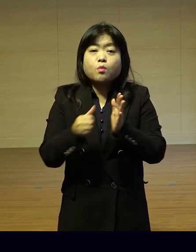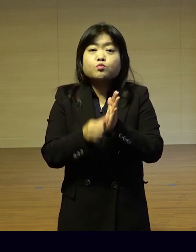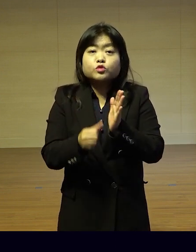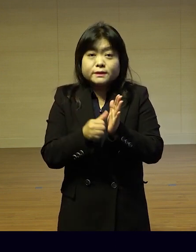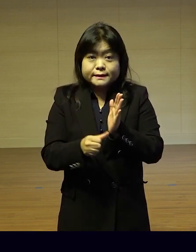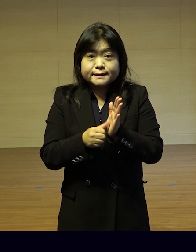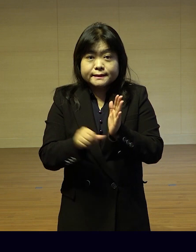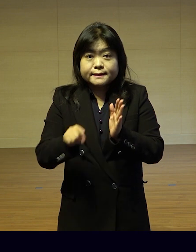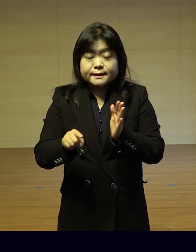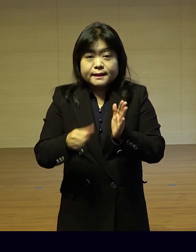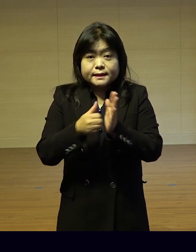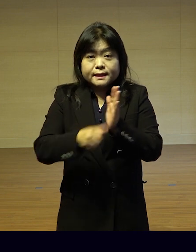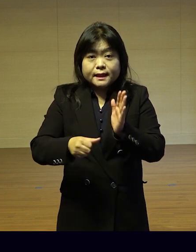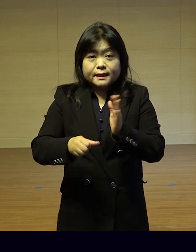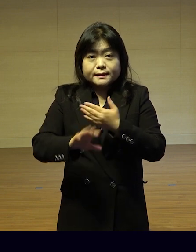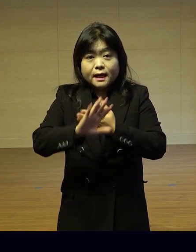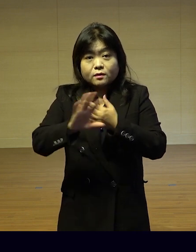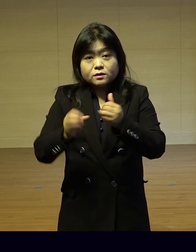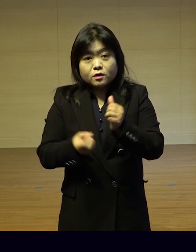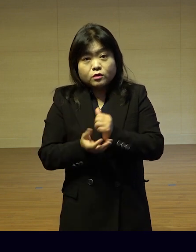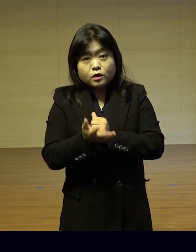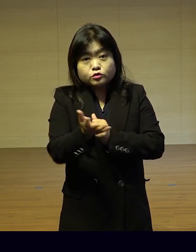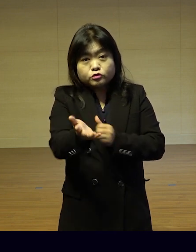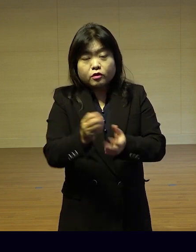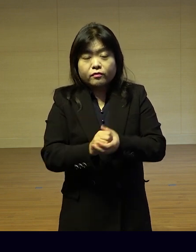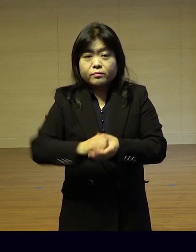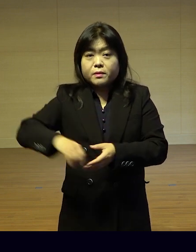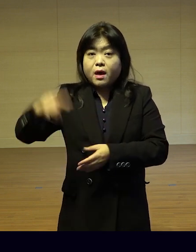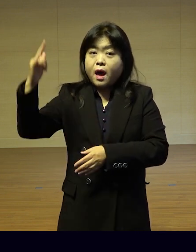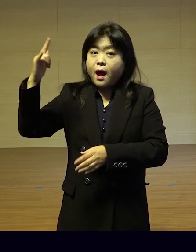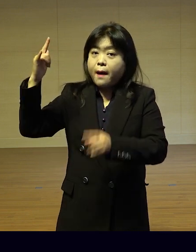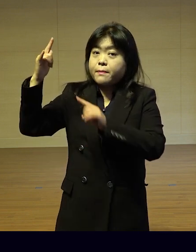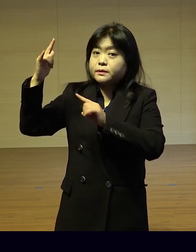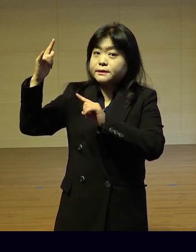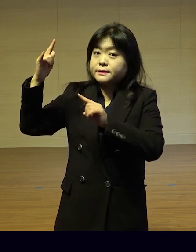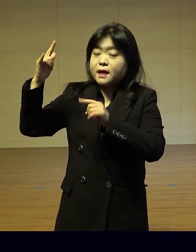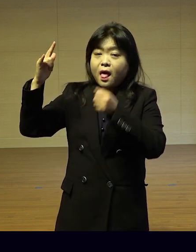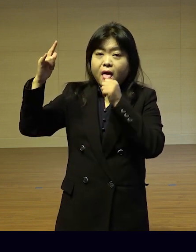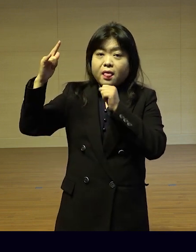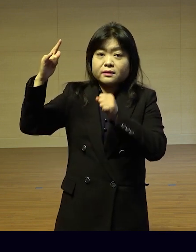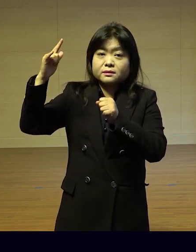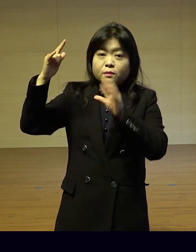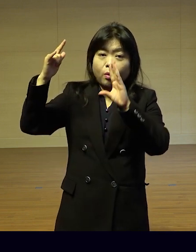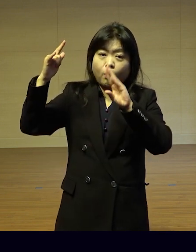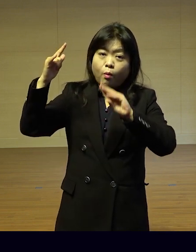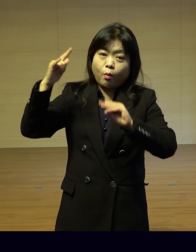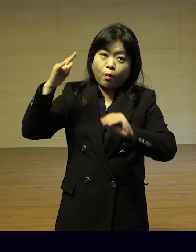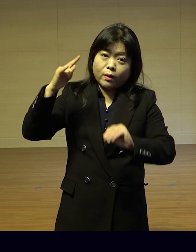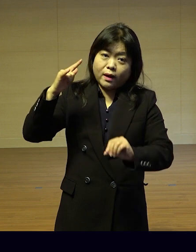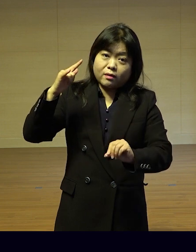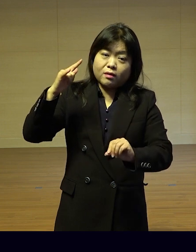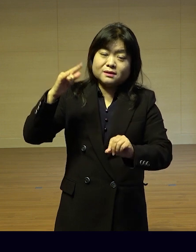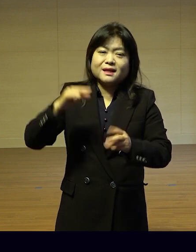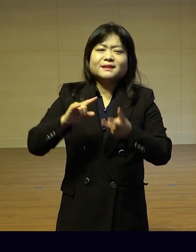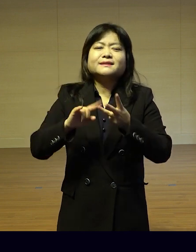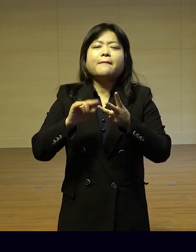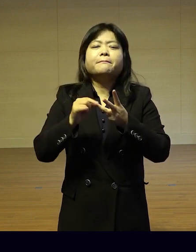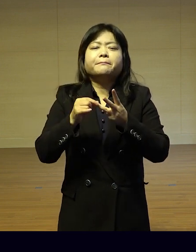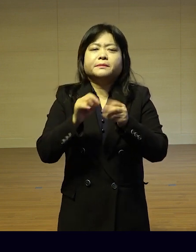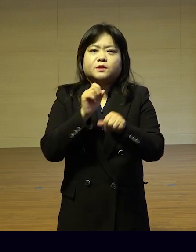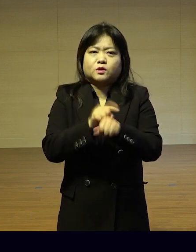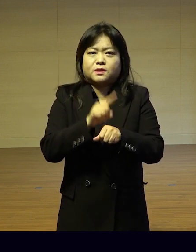물질이 다른 것에 영향을 주는 것, 예를 들면 햇빛이 아이스크림을 녹게 한다 하는 것을 제3성질이라고 그렇게